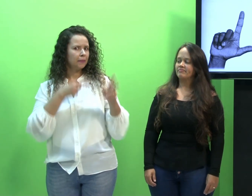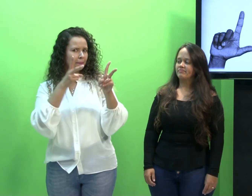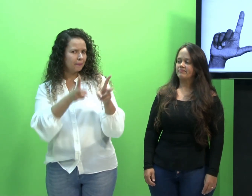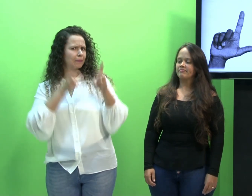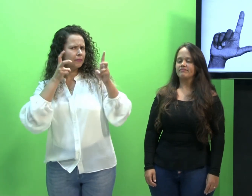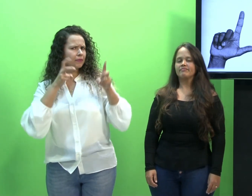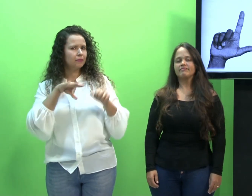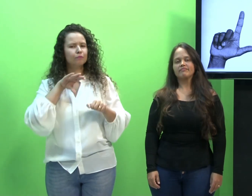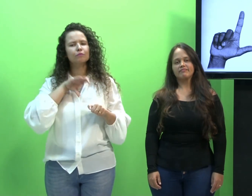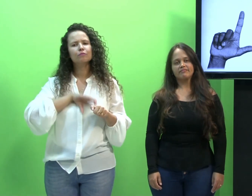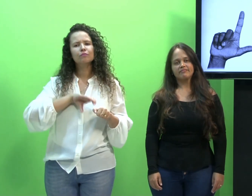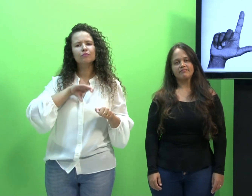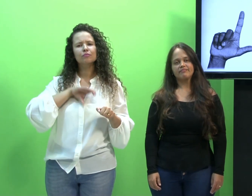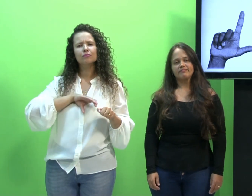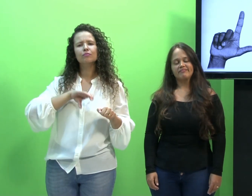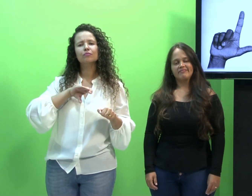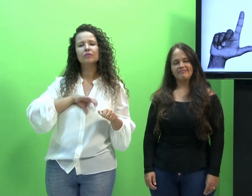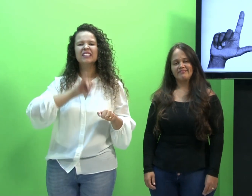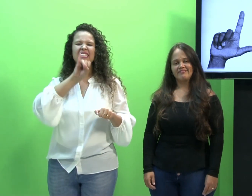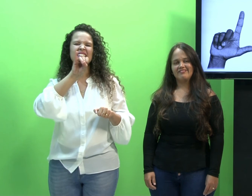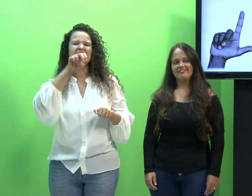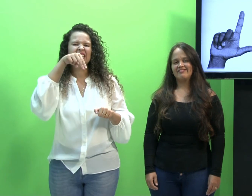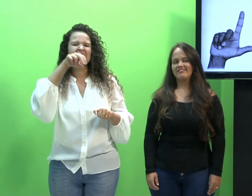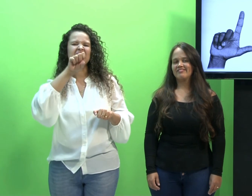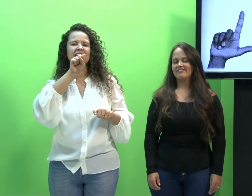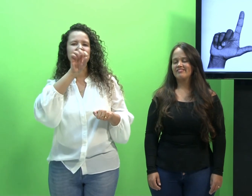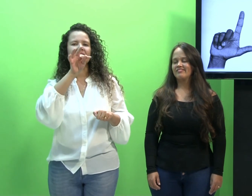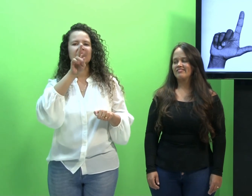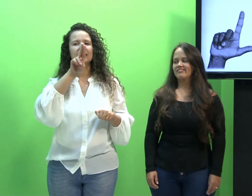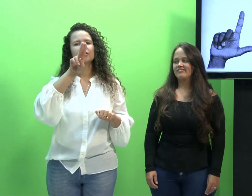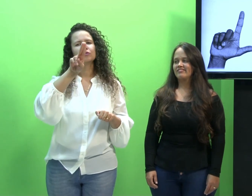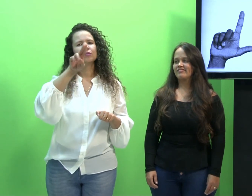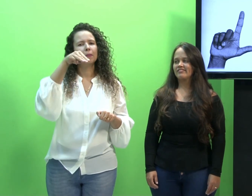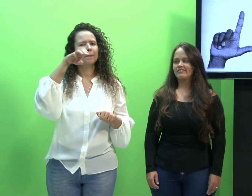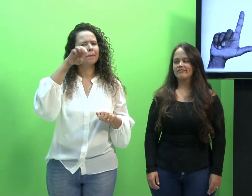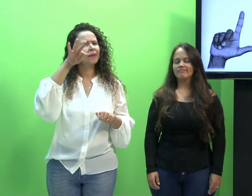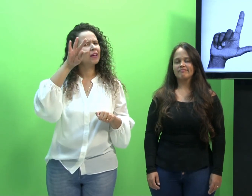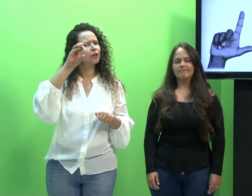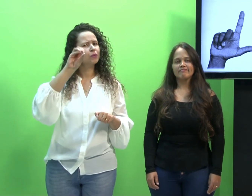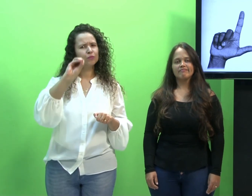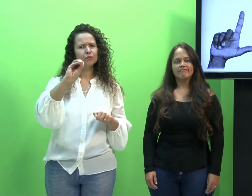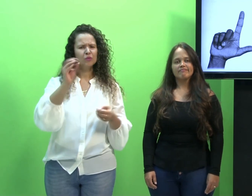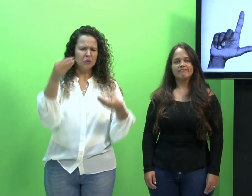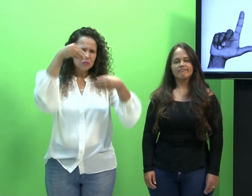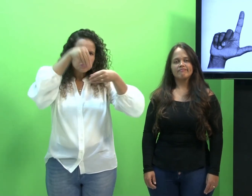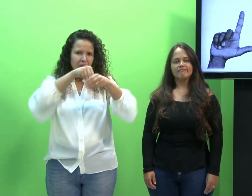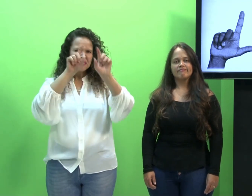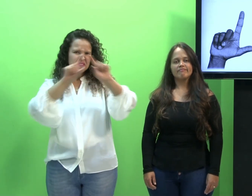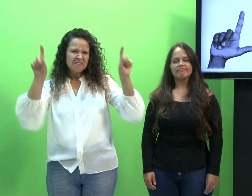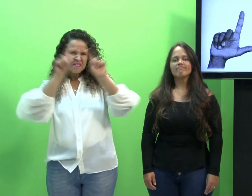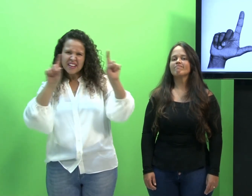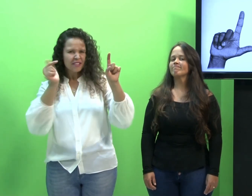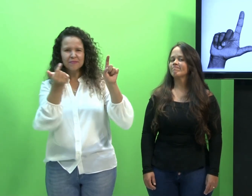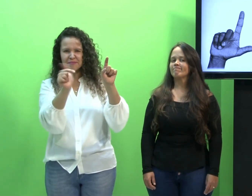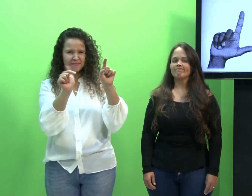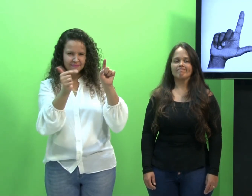que, em português, o instrumento da ação geralmente não está presente na sentença. Veja